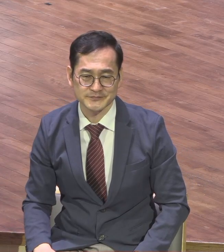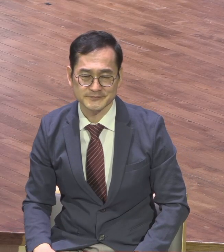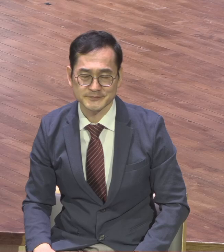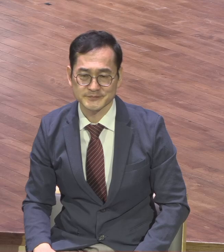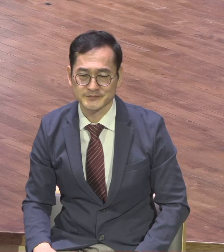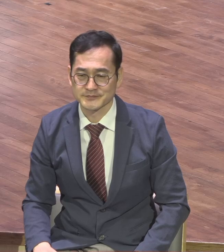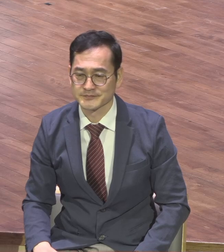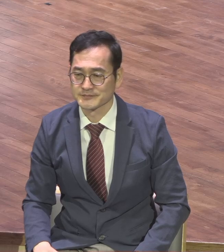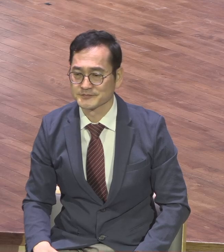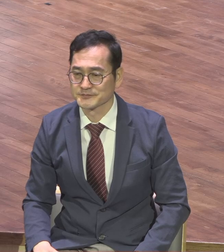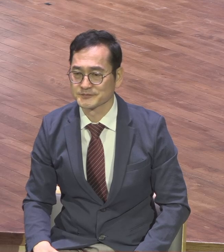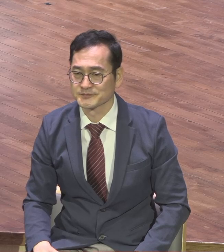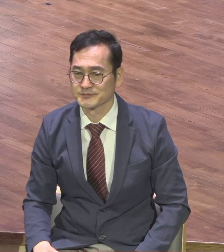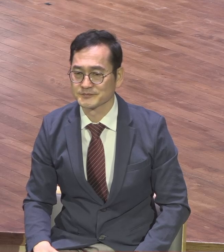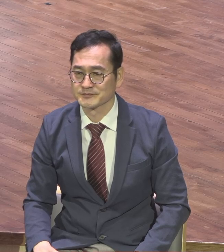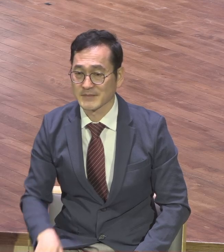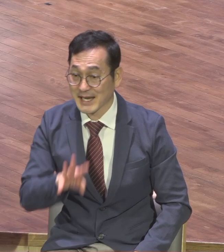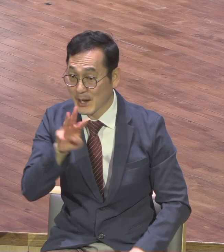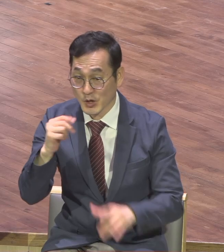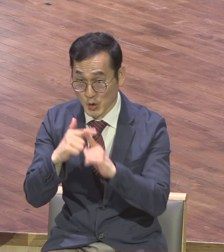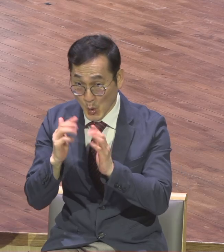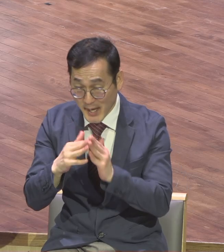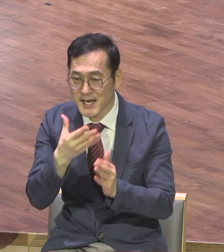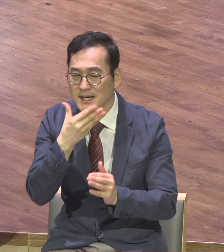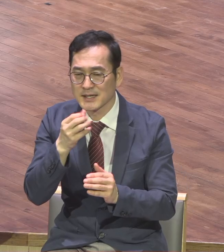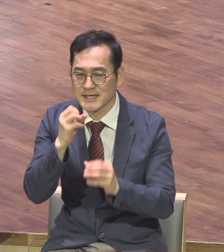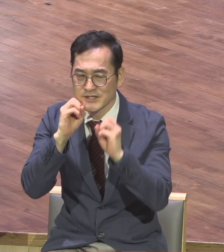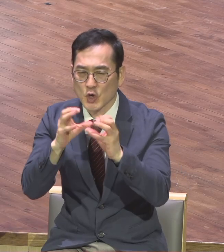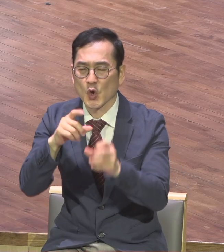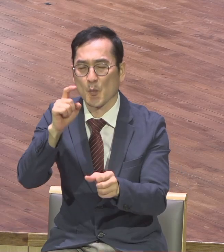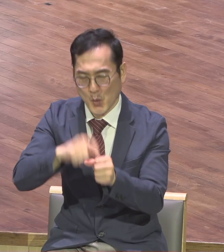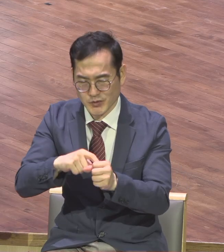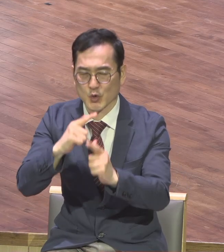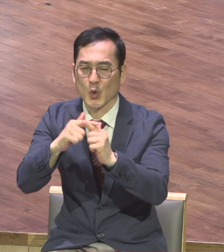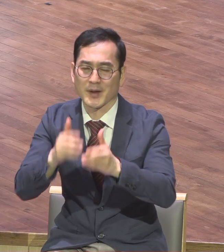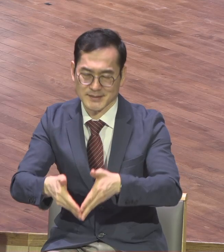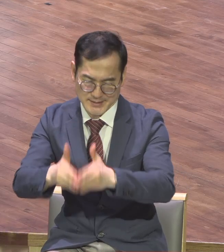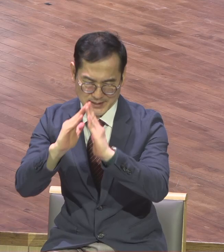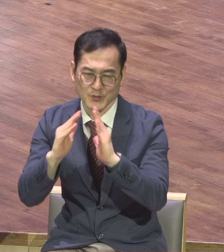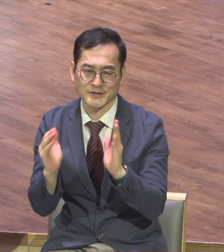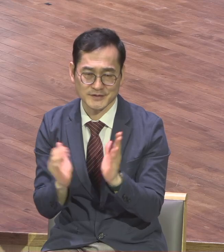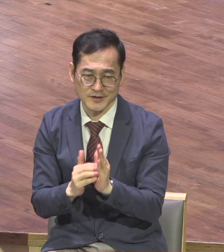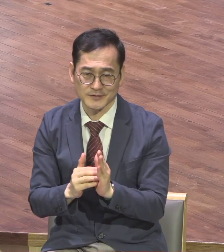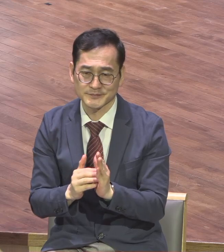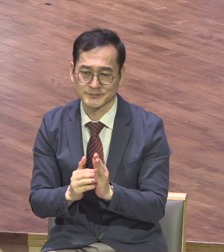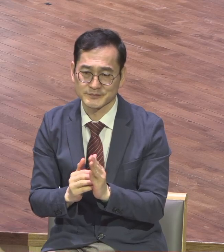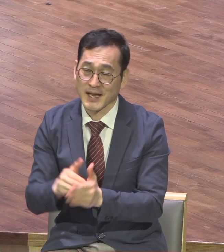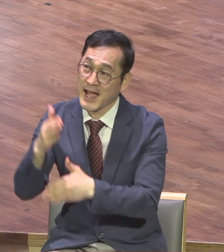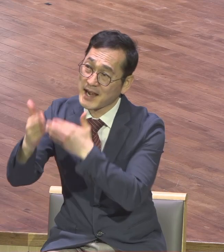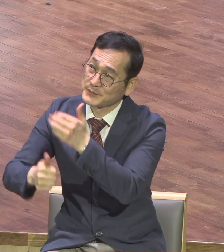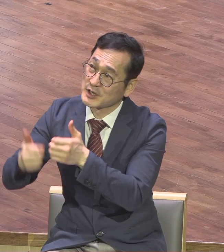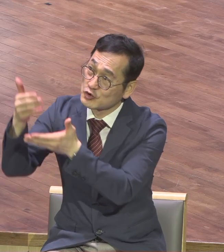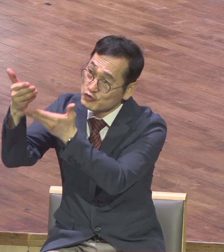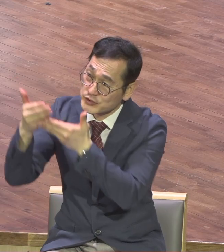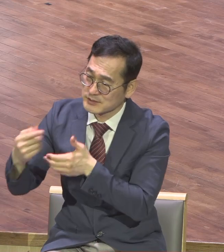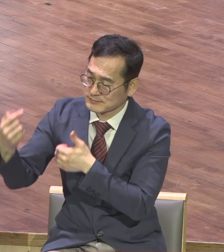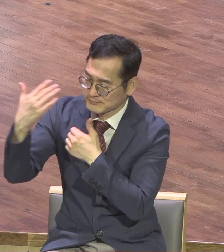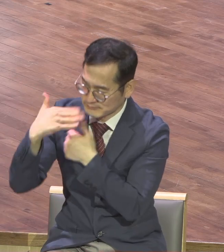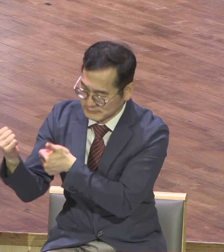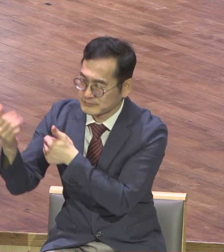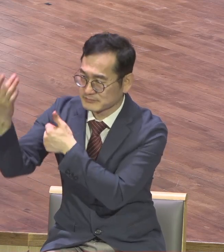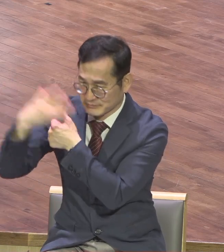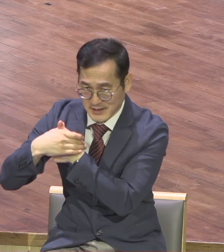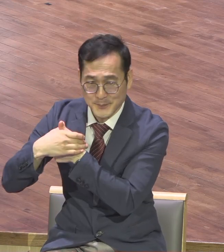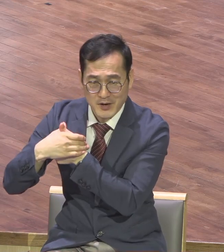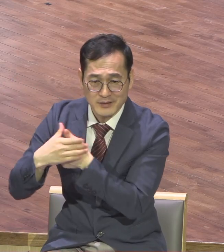됩니다. 예원교회는 선교를 위해서 시작된 교회입니다. 예원교회 모든 성도들 우리에게 주어진 천명, 소명, 사명 굳게